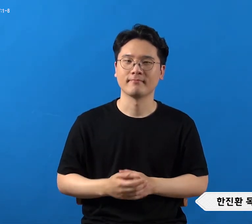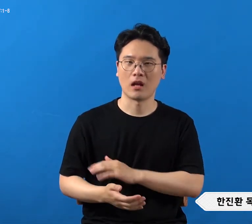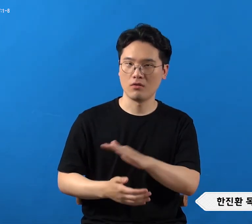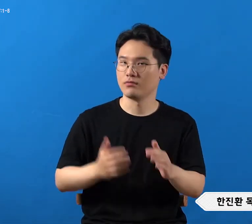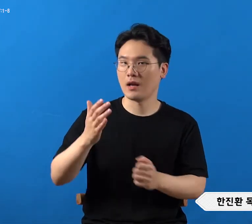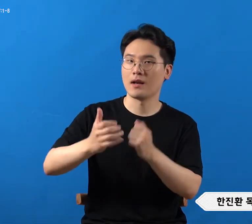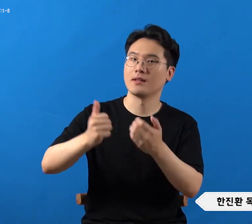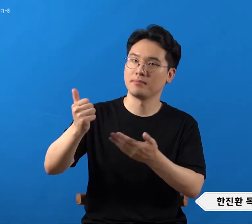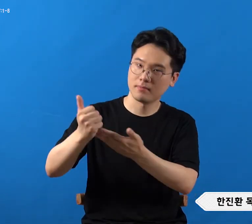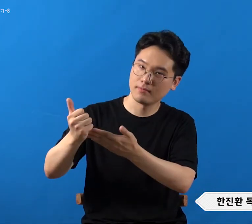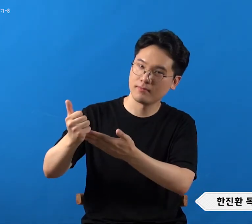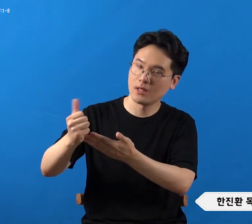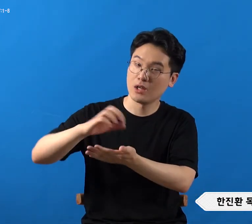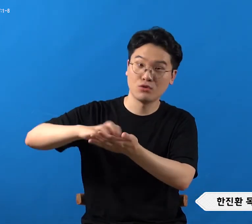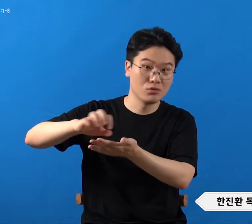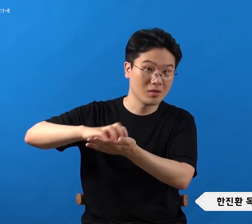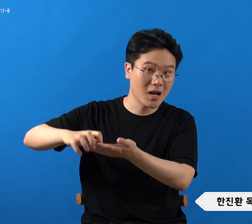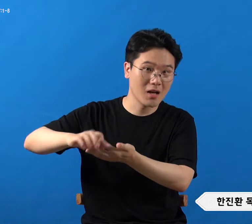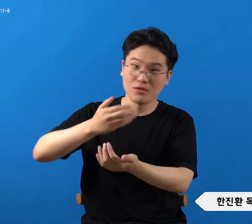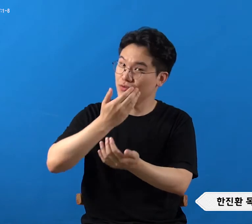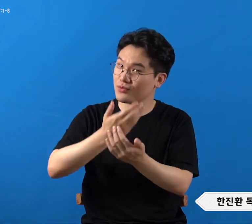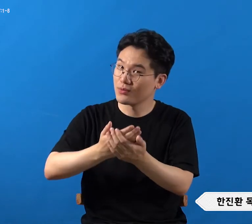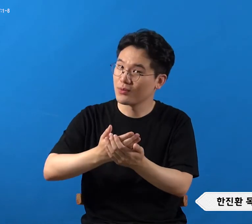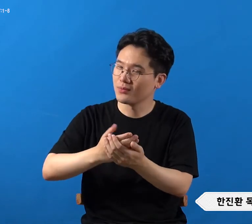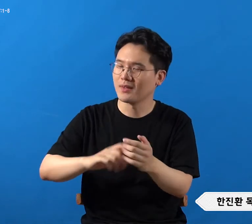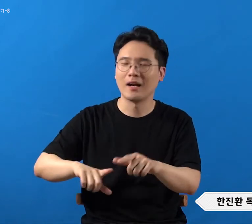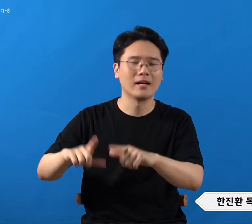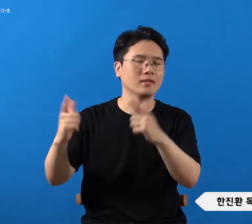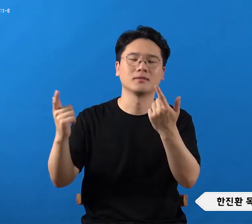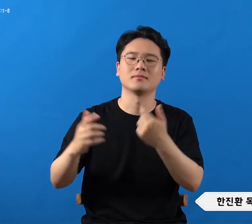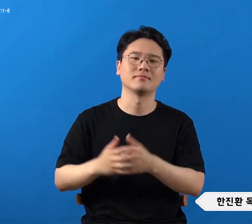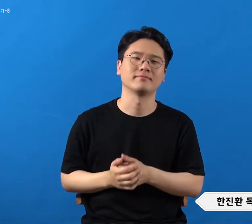우리 하나님께는 숫자가 중요하지 않습니다.